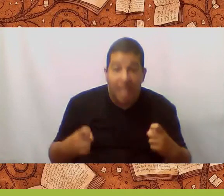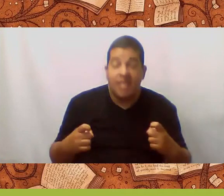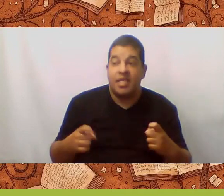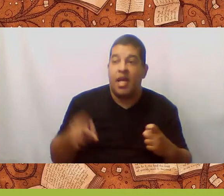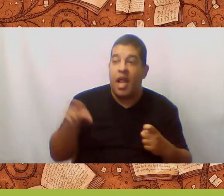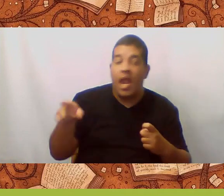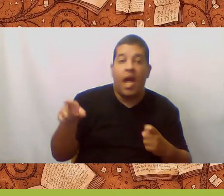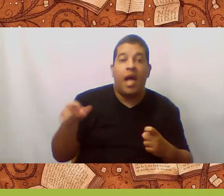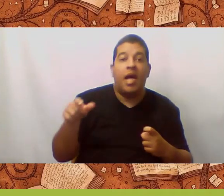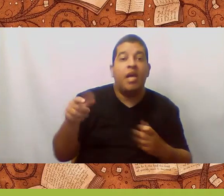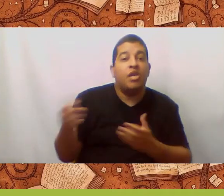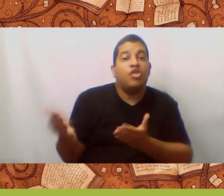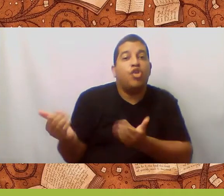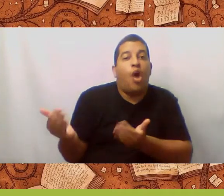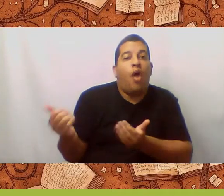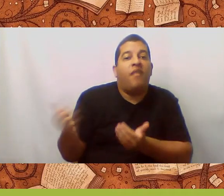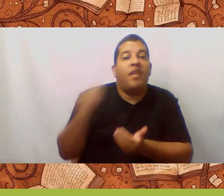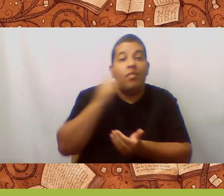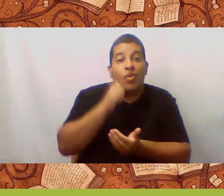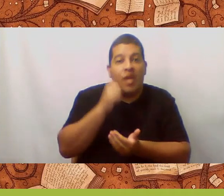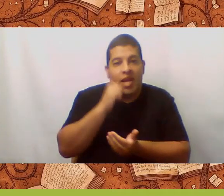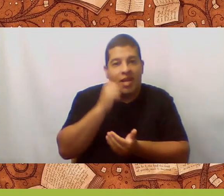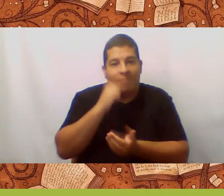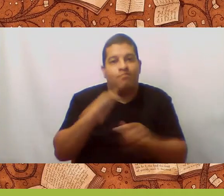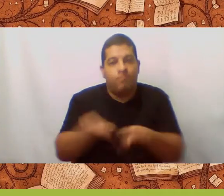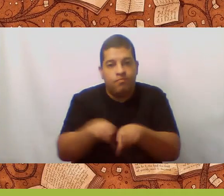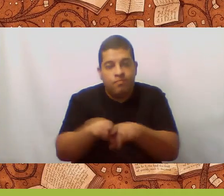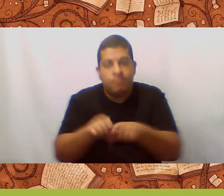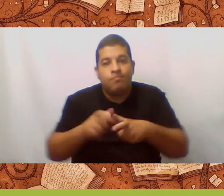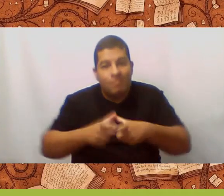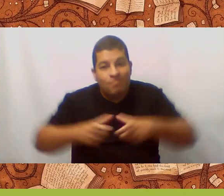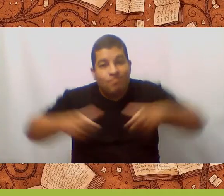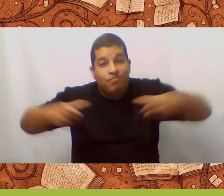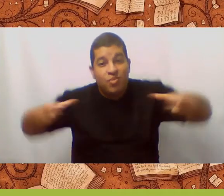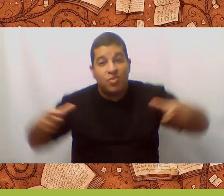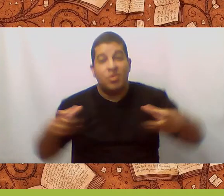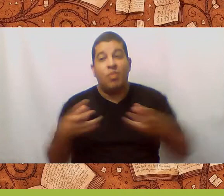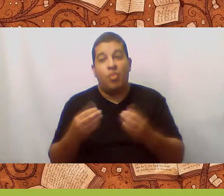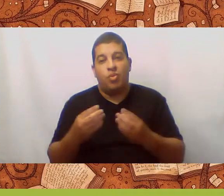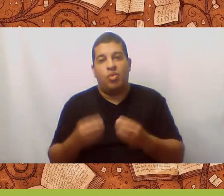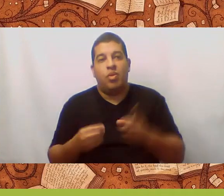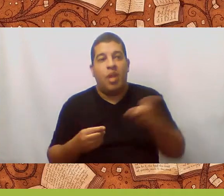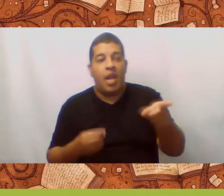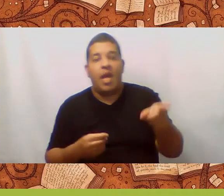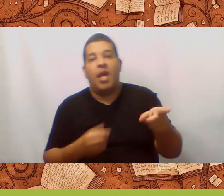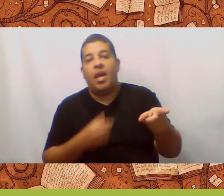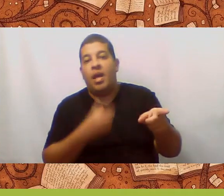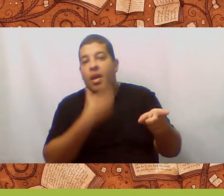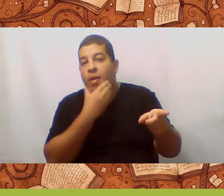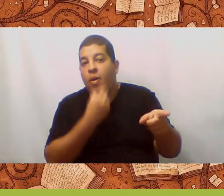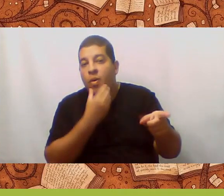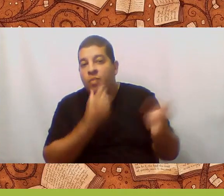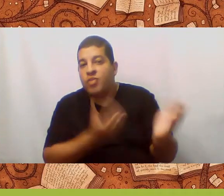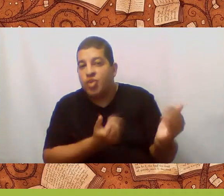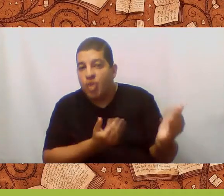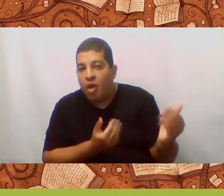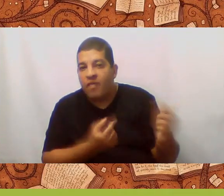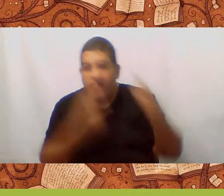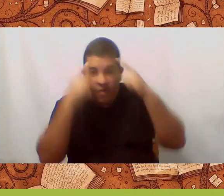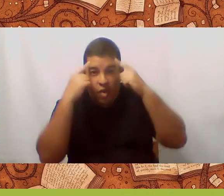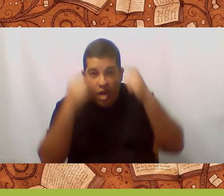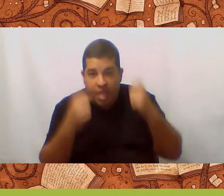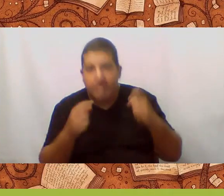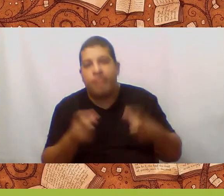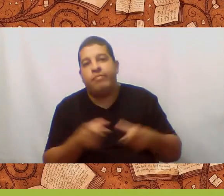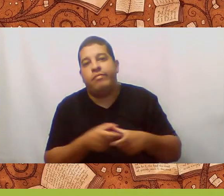adolescentes muito maior, né, do que contra os meninos homens, né. E essa violência é uma violência